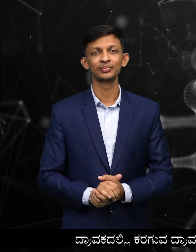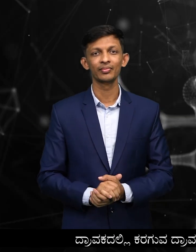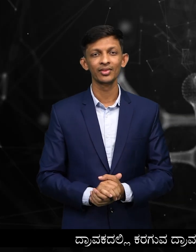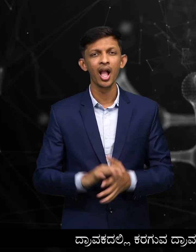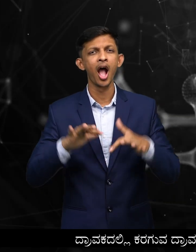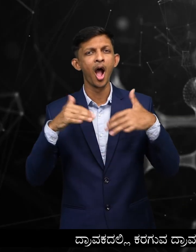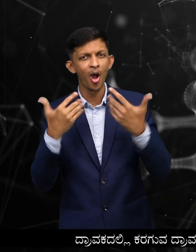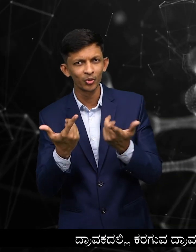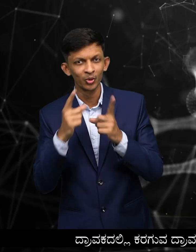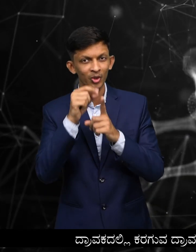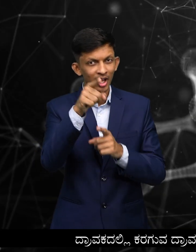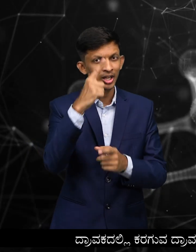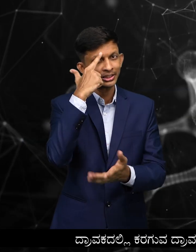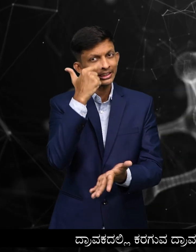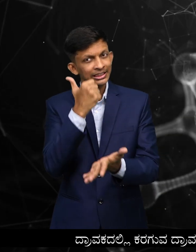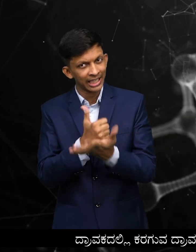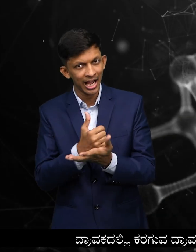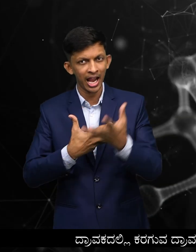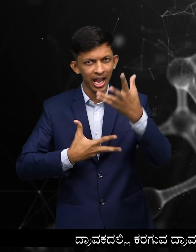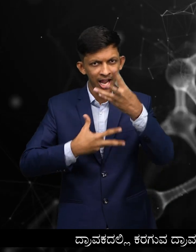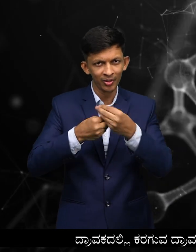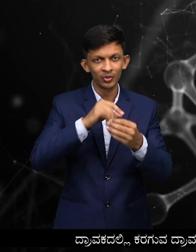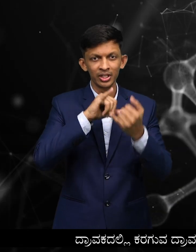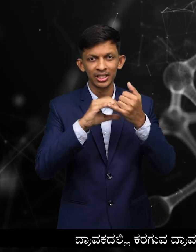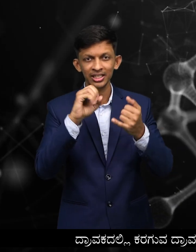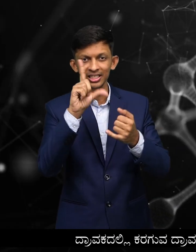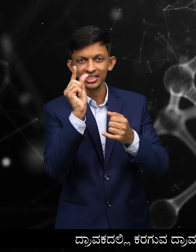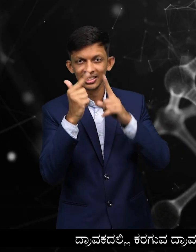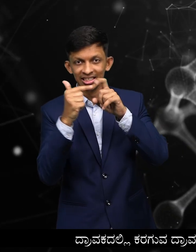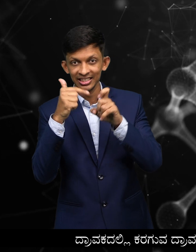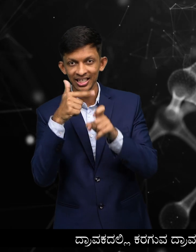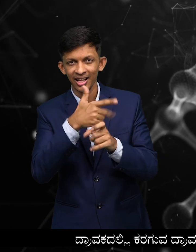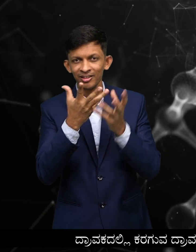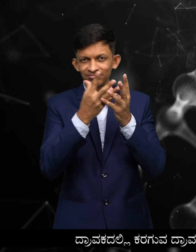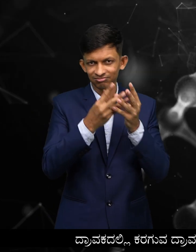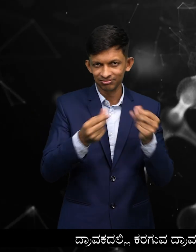ದ್ರಾವಣದಲ್ಲಿ ಕರಗುವ ದ್ರಾವಣದ ಪ್ರಮಾಣವನ್ನು ನೀವು ಹೇಗೆ ನಿರ್ಧರಿಸುತ್ತೀರಿ?